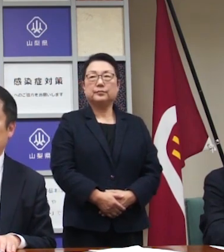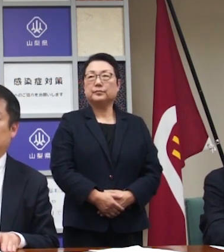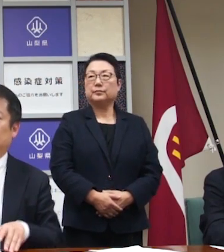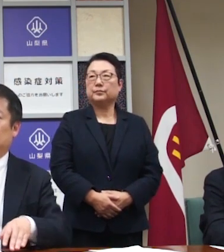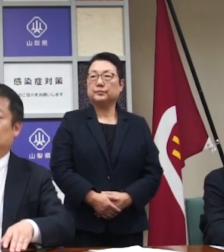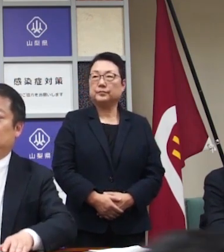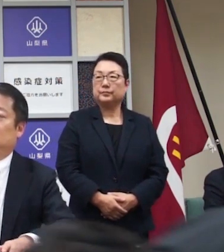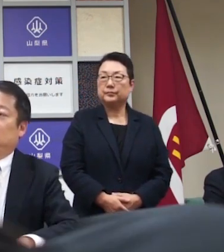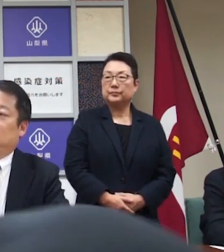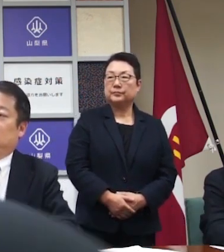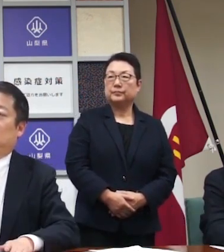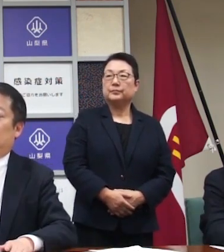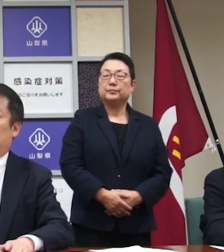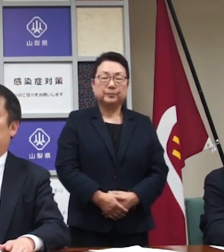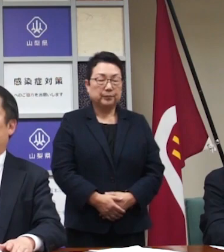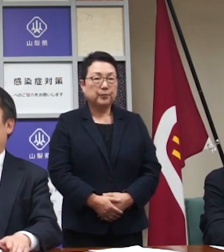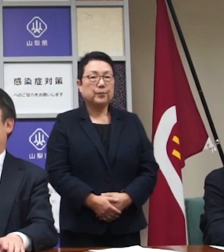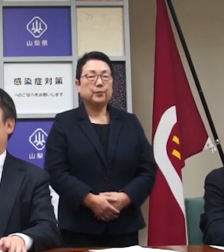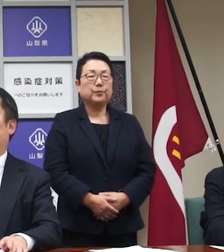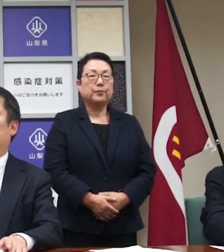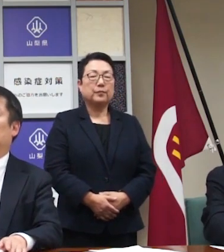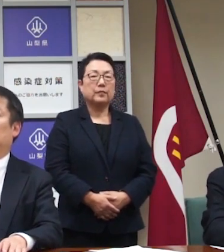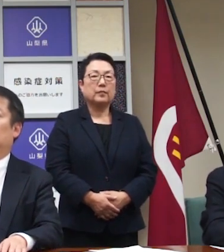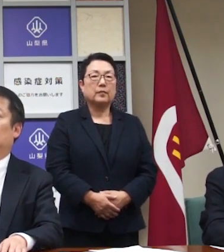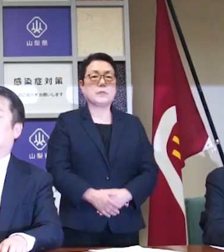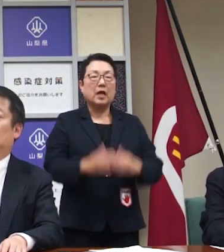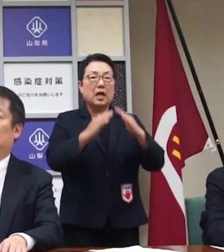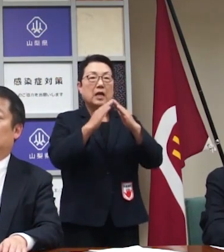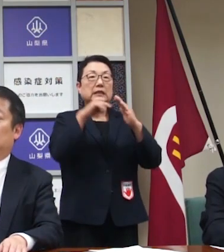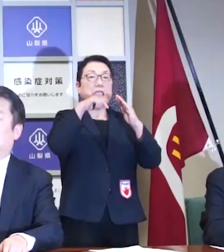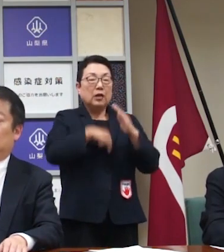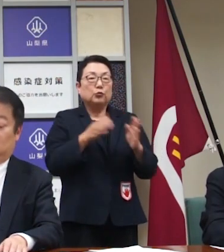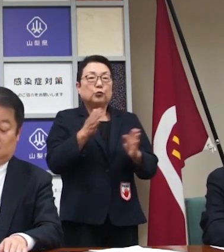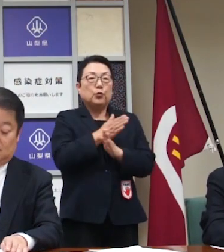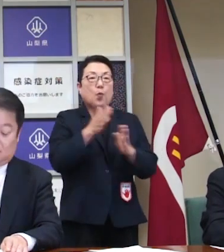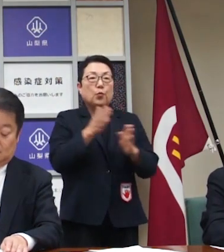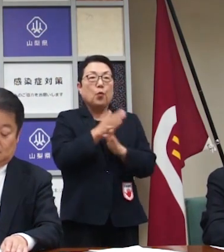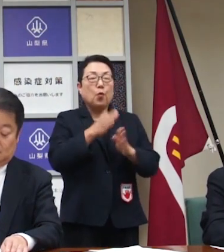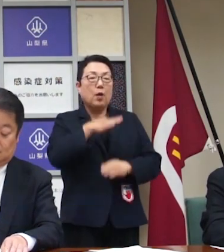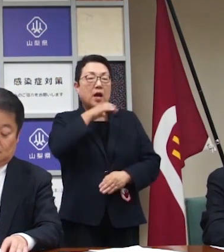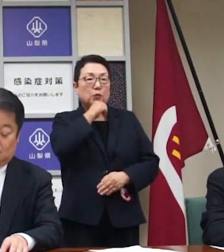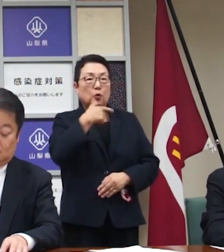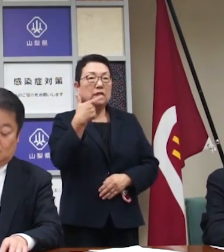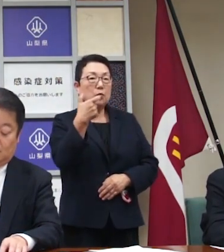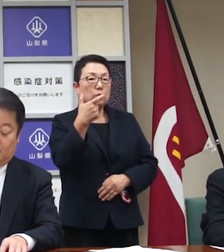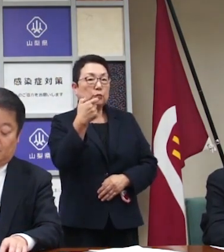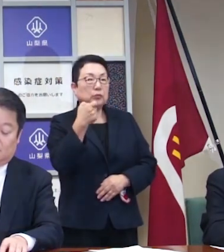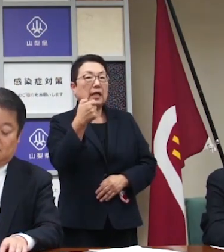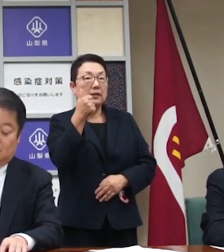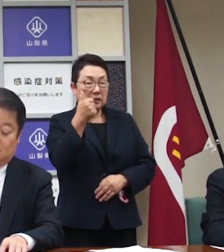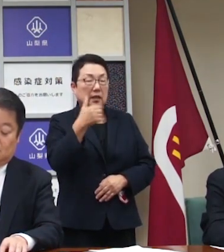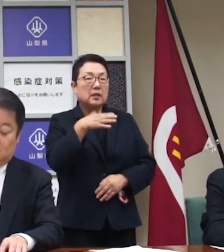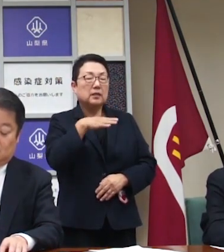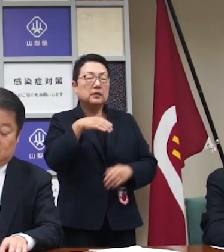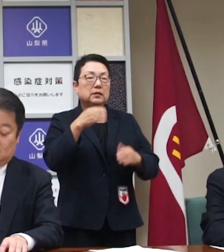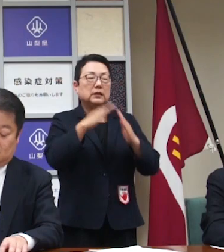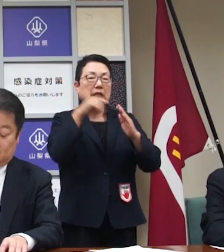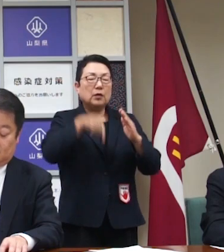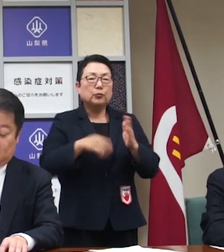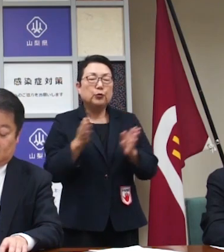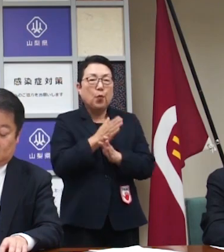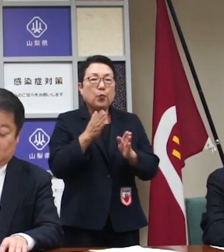どうぞ。 話も聞かないですけども、 はい、 これ自宅療養は60代の男性の件なんですけれども、 はい、 何日かありまして